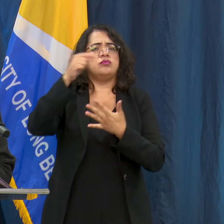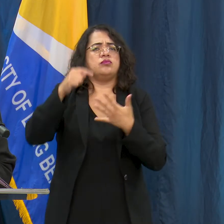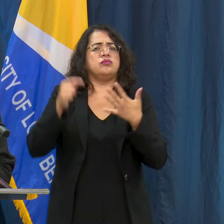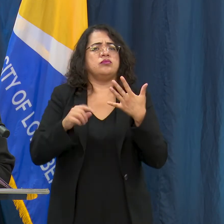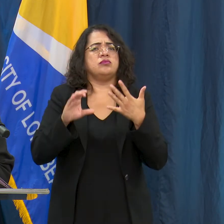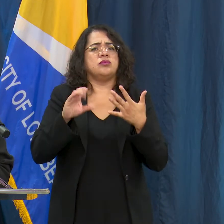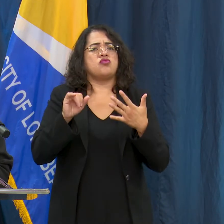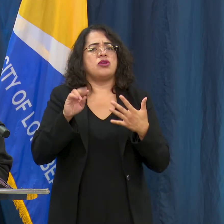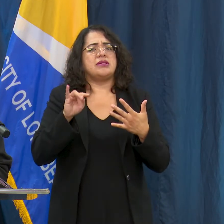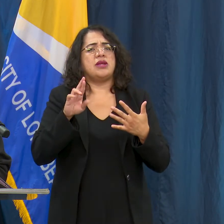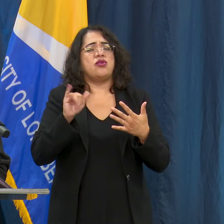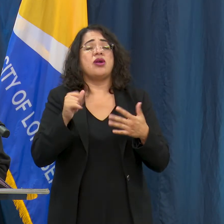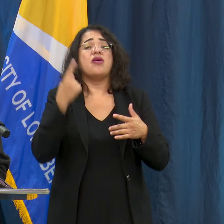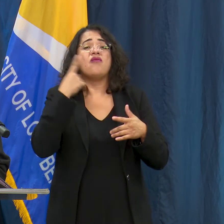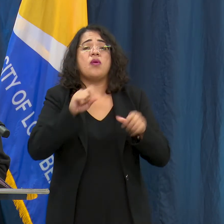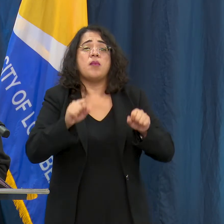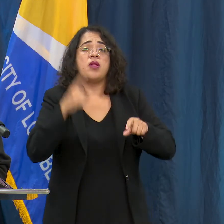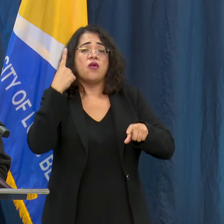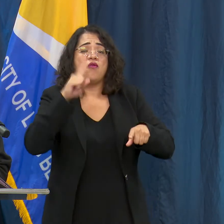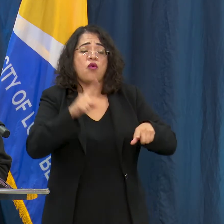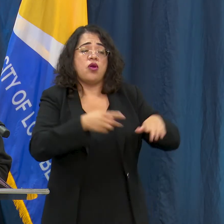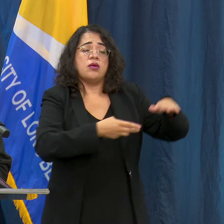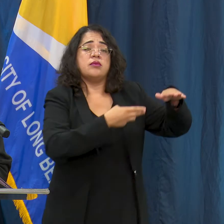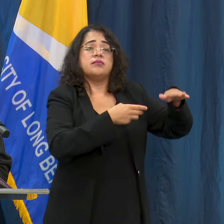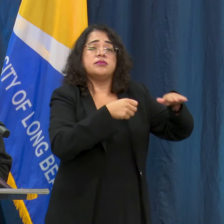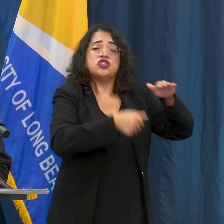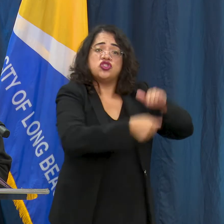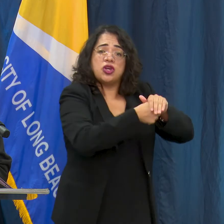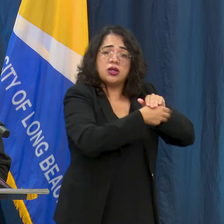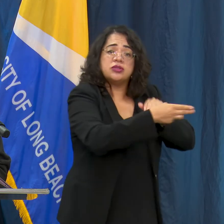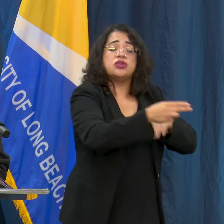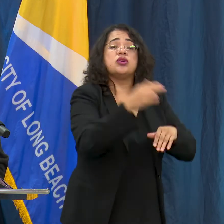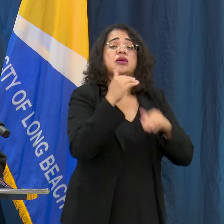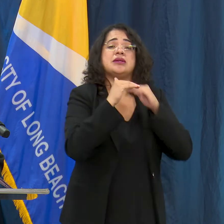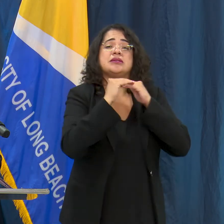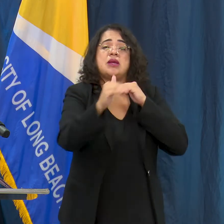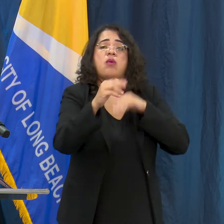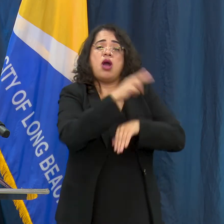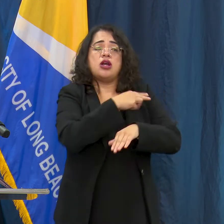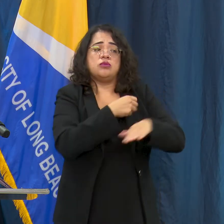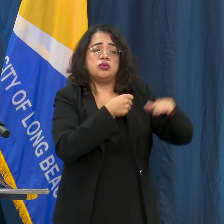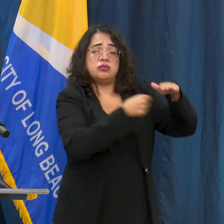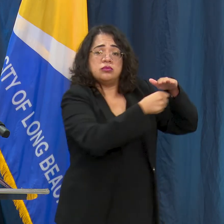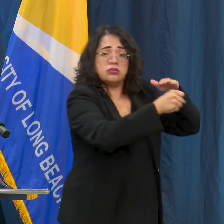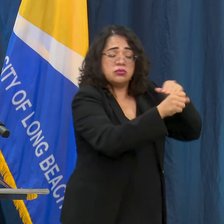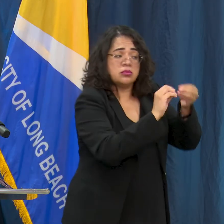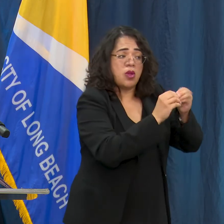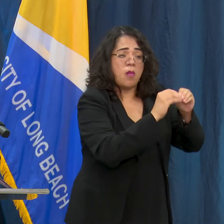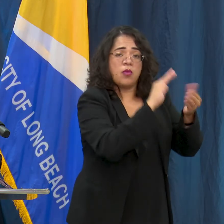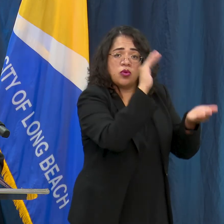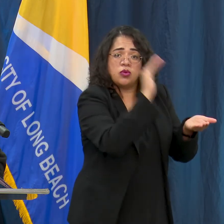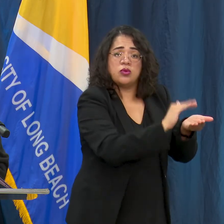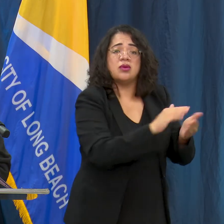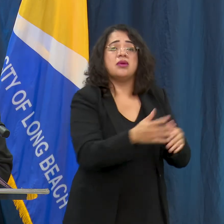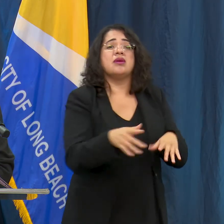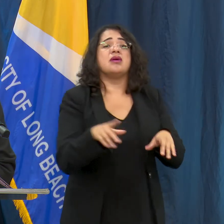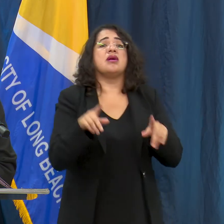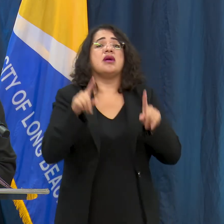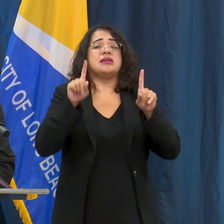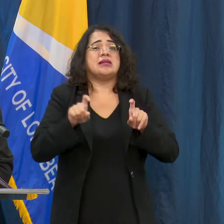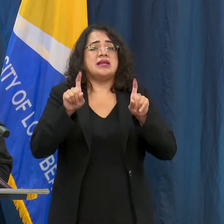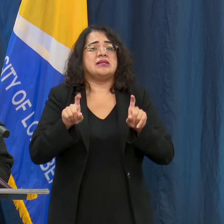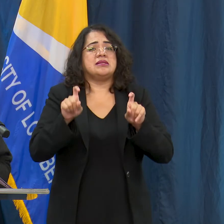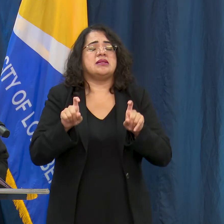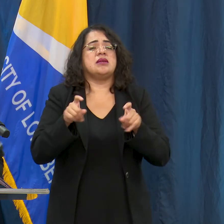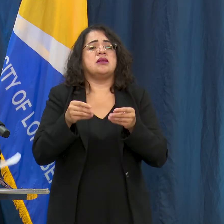son capacidad de refugio, hospitalizaciones estables, prueba de tasa de positividad y capacidad de prueba,